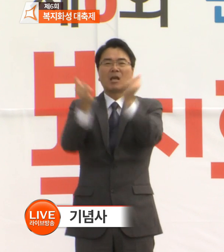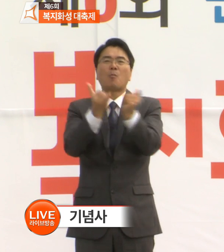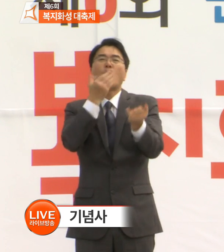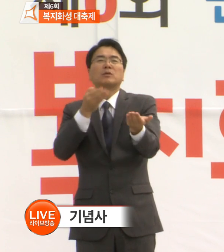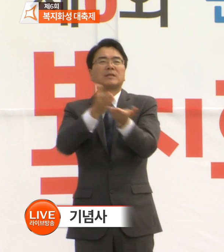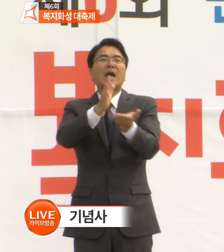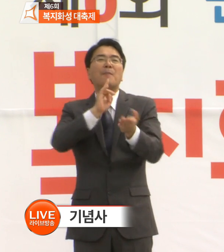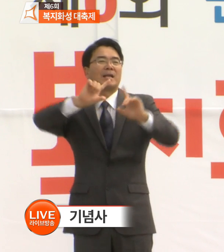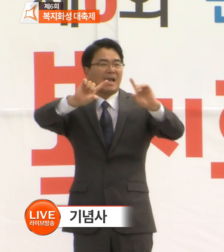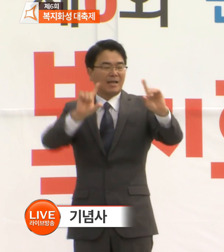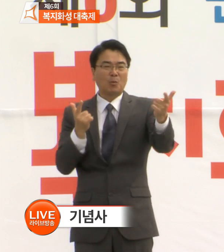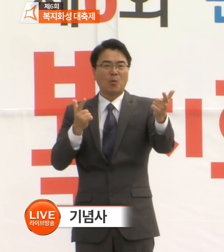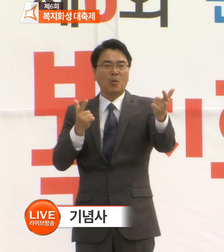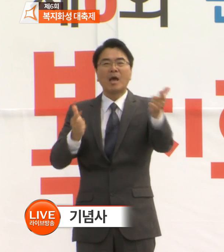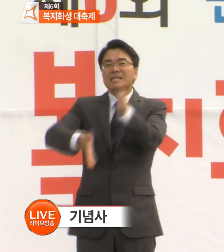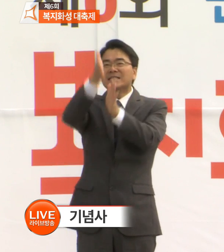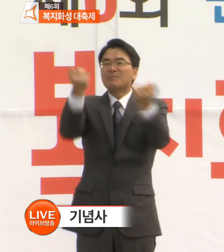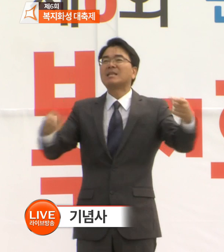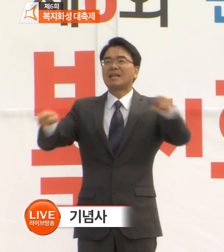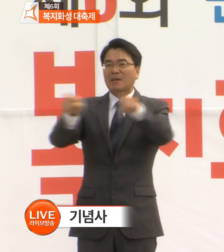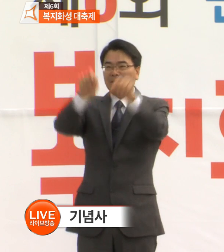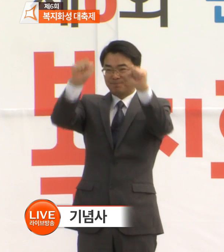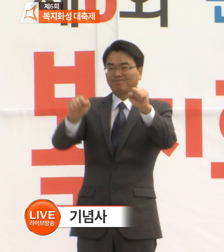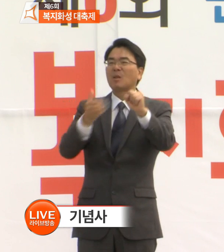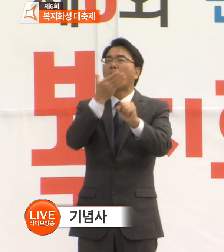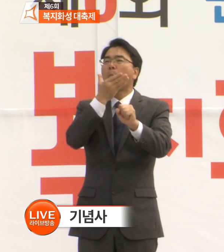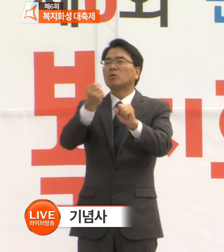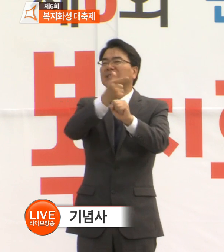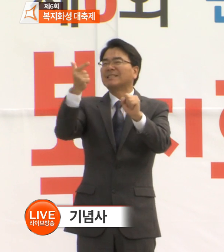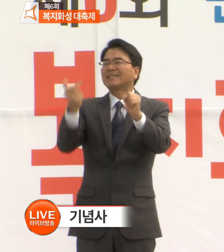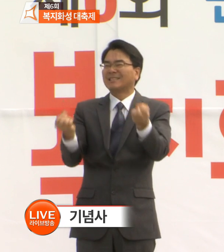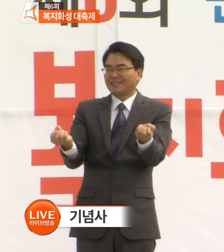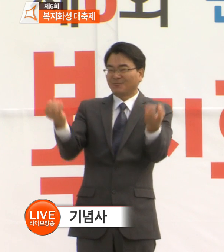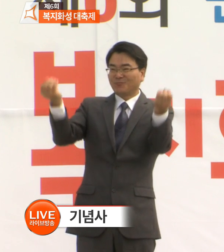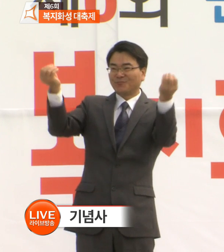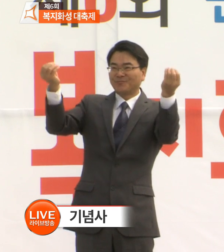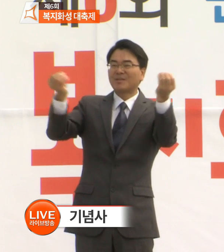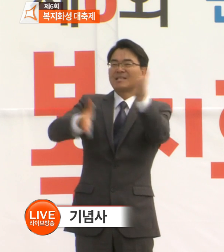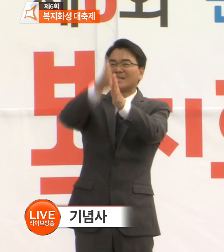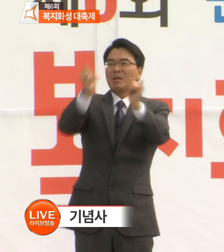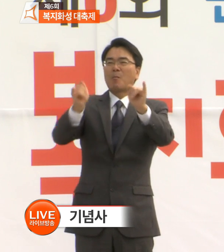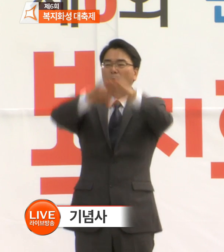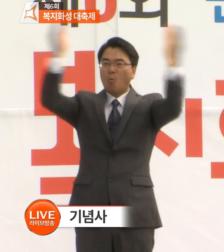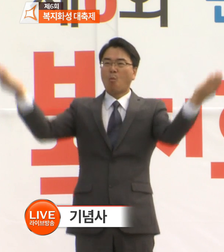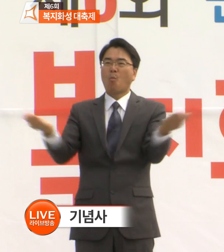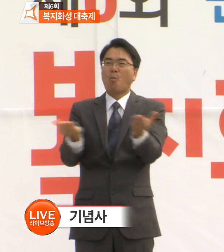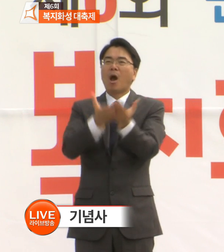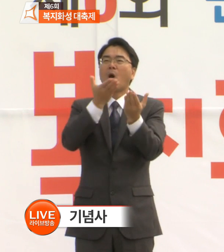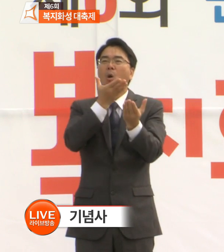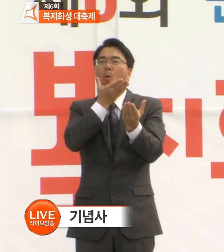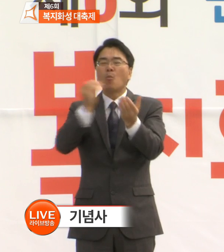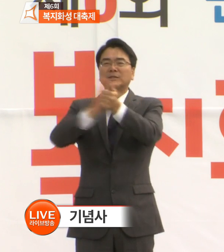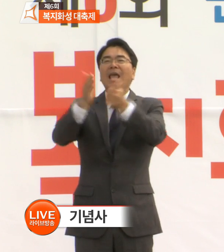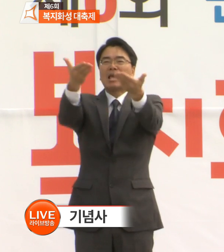사회복지사들만을 위한 행사가 아니라 시민이 함께하는 복지대축제가 되며 또한 시민 모두가 사회복지